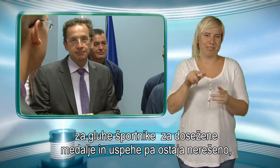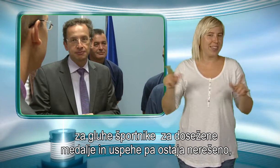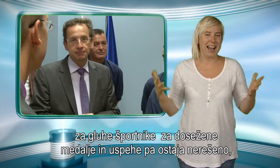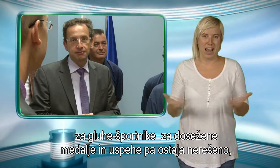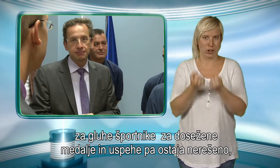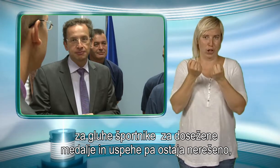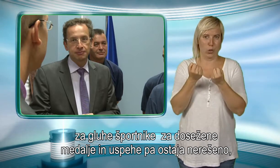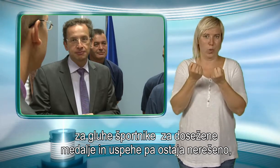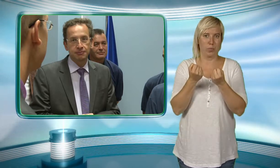njihovo zaposlovanje.